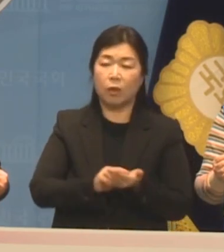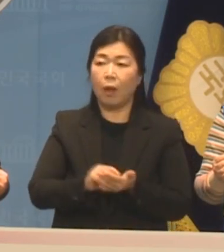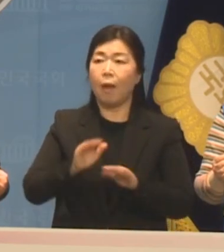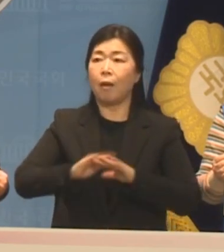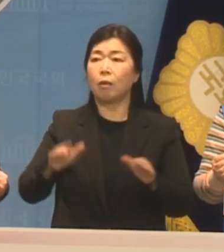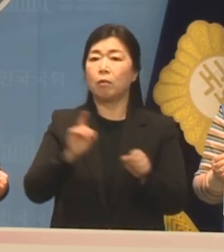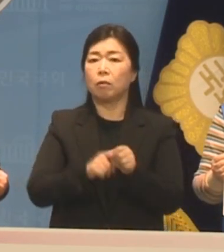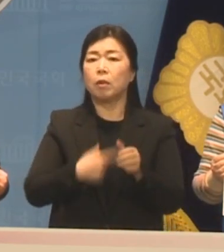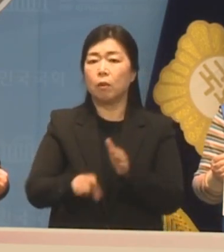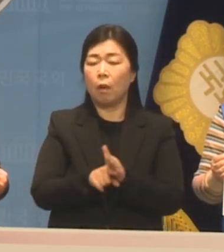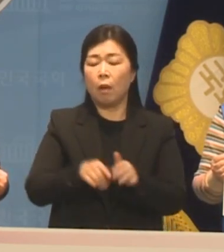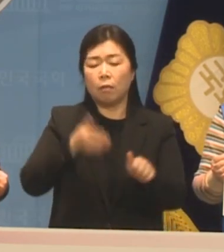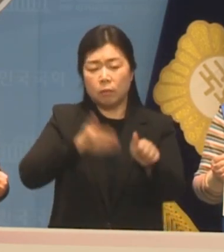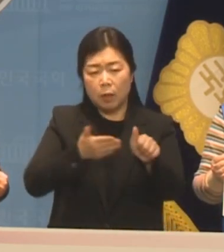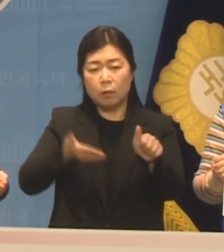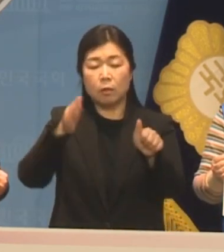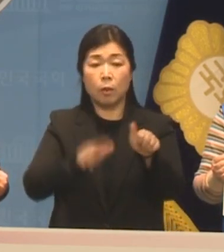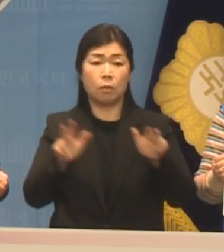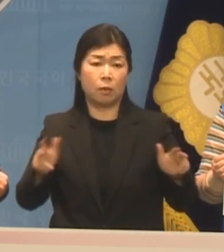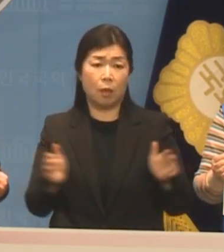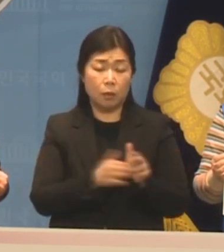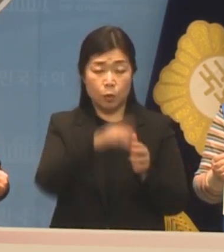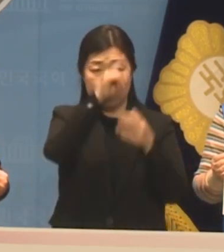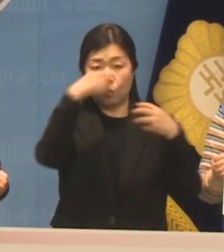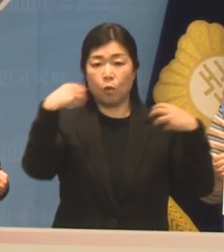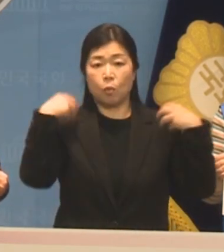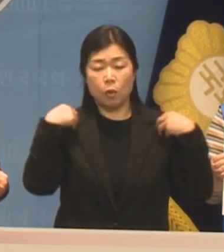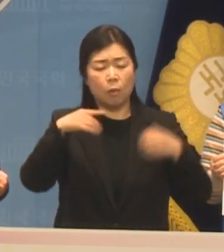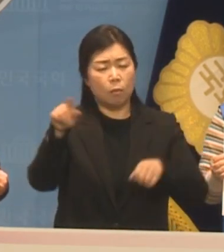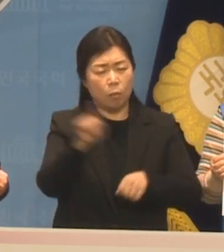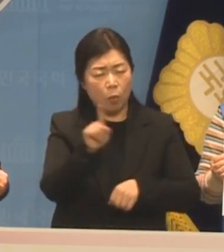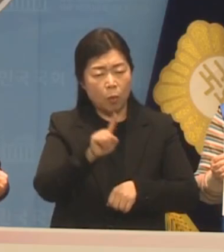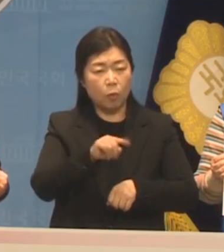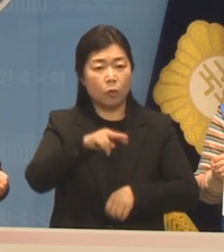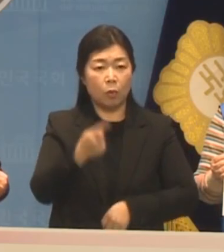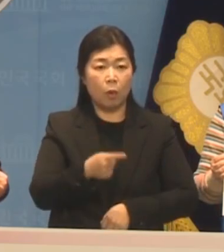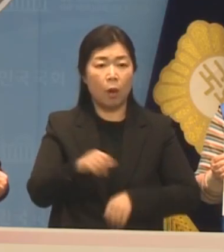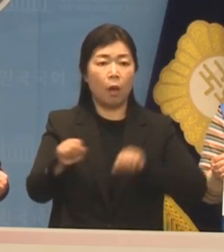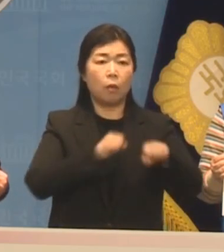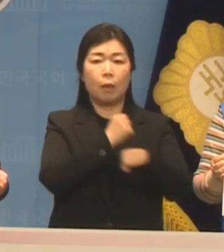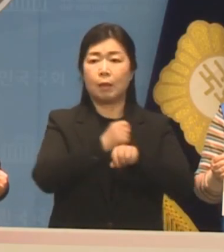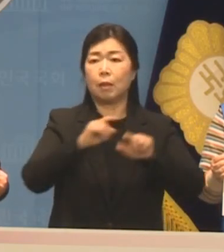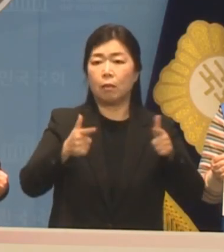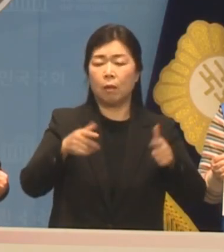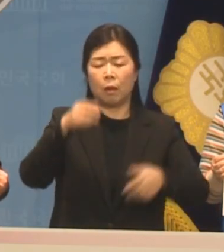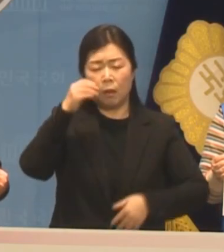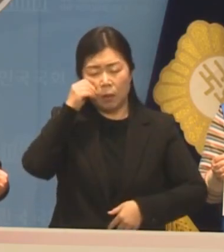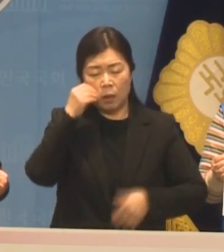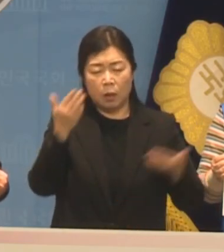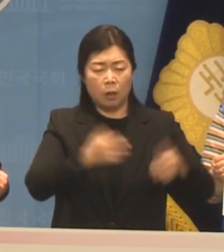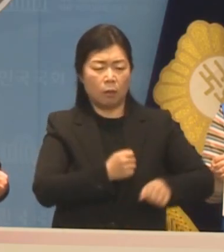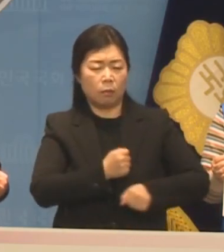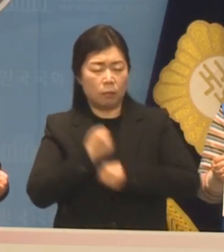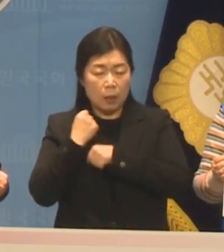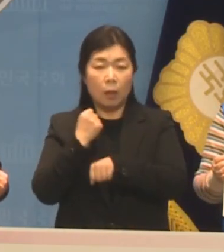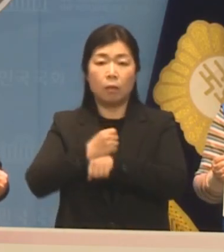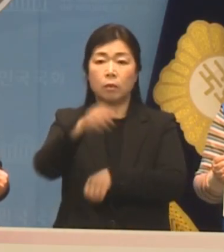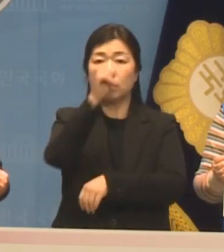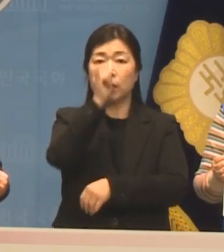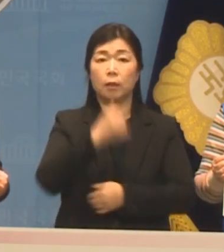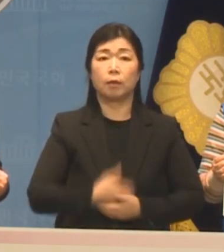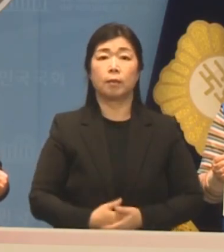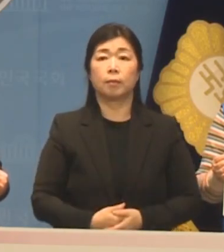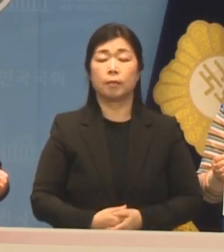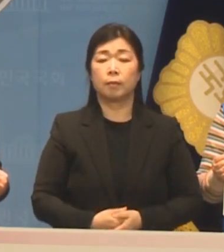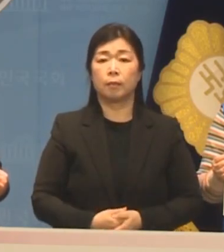해결하려고 요구했지만 지금까지 정부에서는 그 어떤 것도 하지 않고 직무유기를 하고 있습니다.